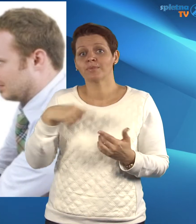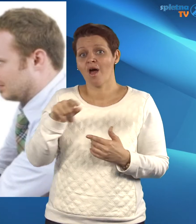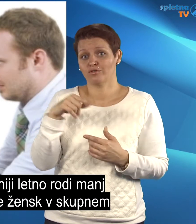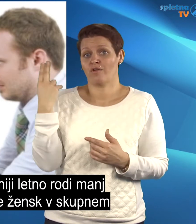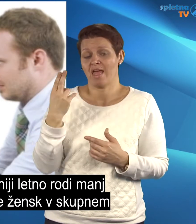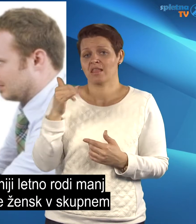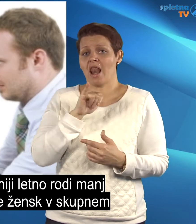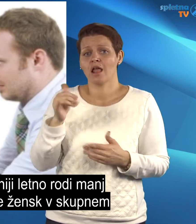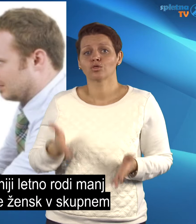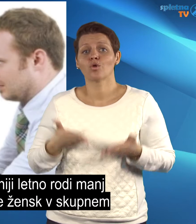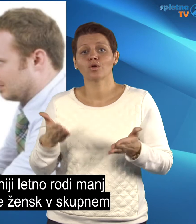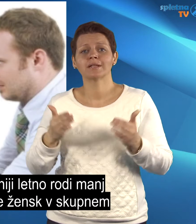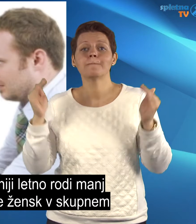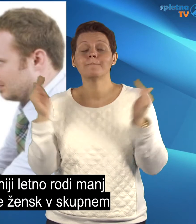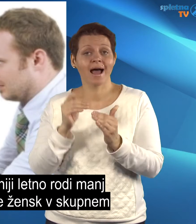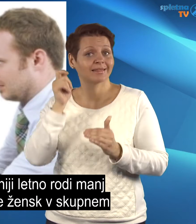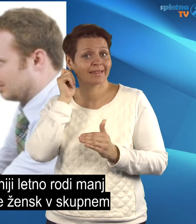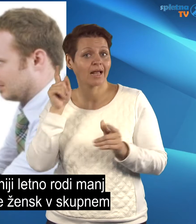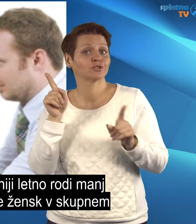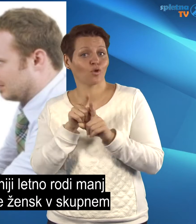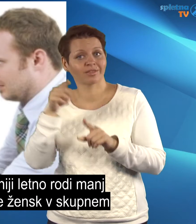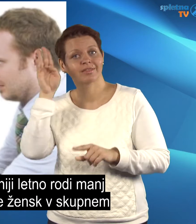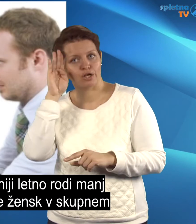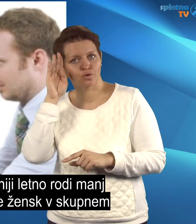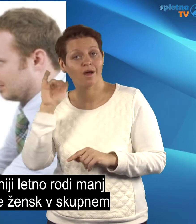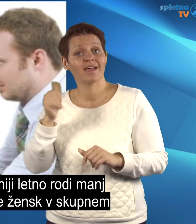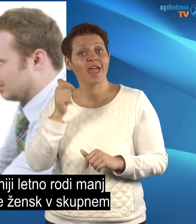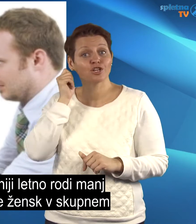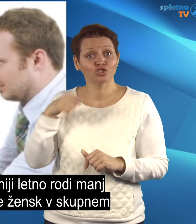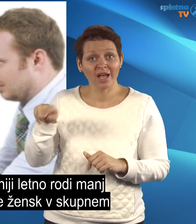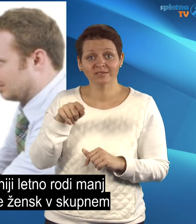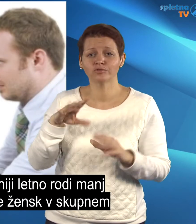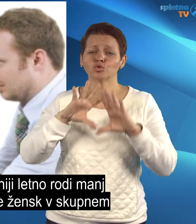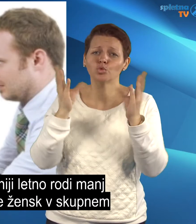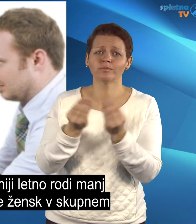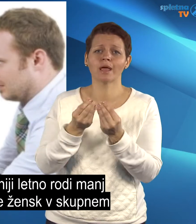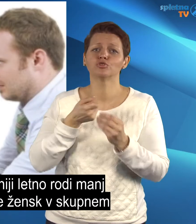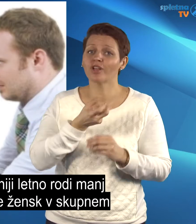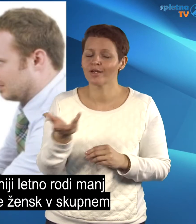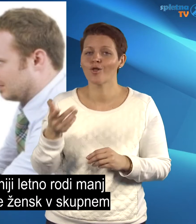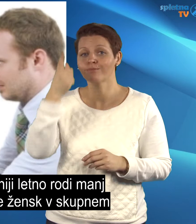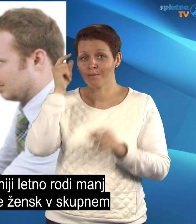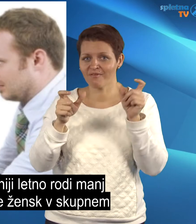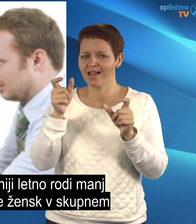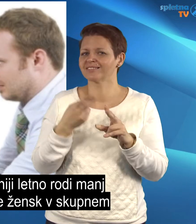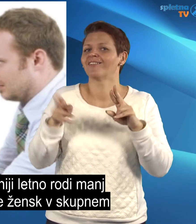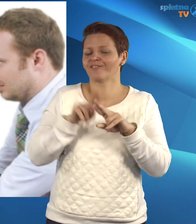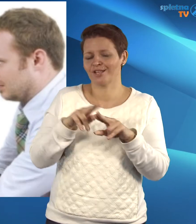1.040.204 žensk. Čeprav se v Sloveniji letno rodi manj deklic kot dečkov, je žensk v skupnem številu prebivalstva več